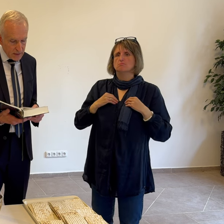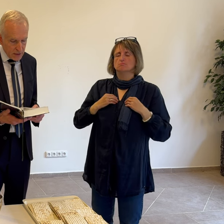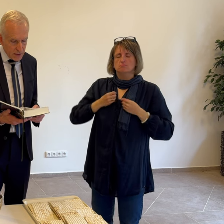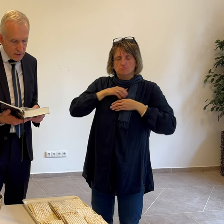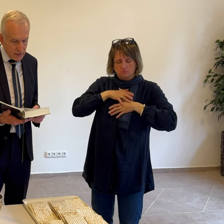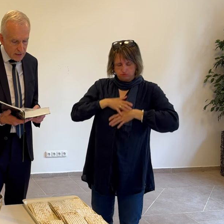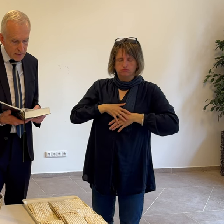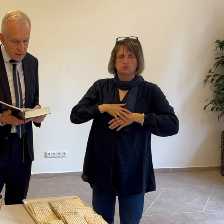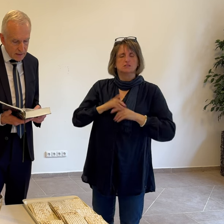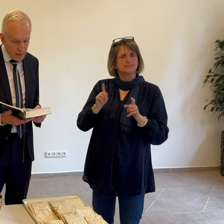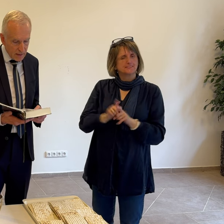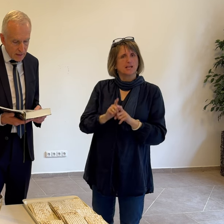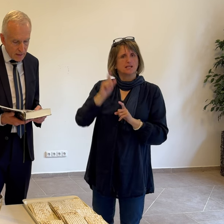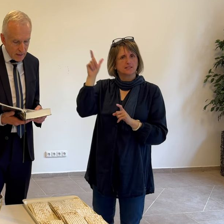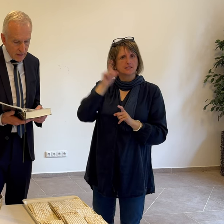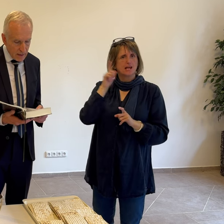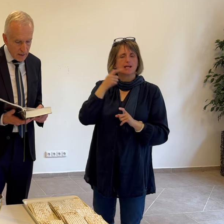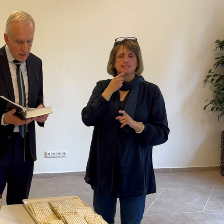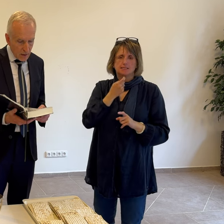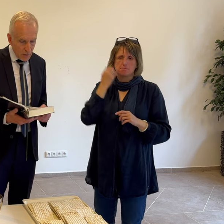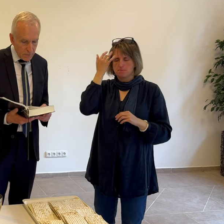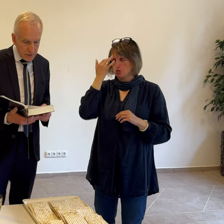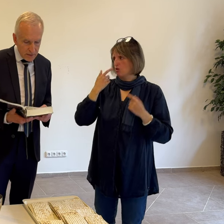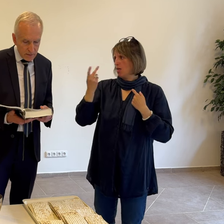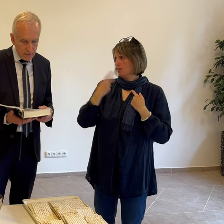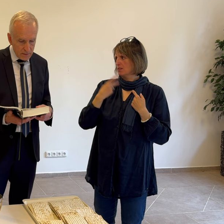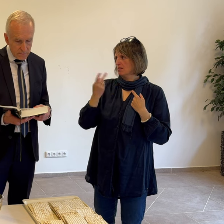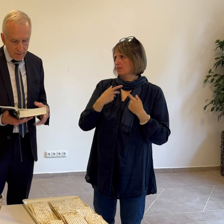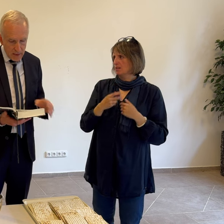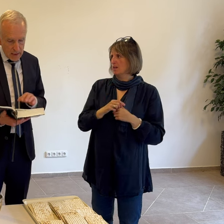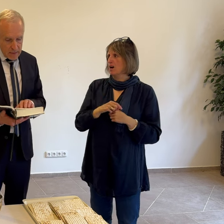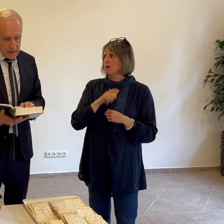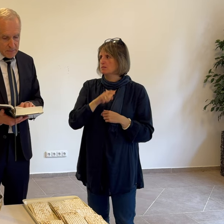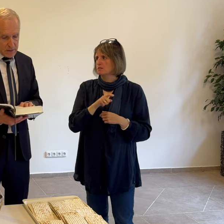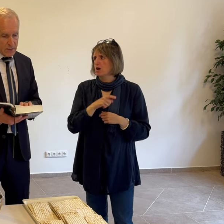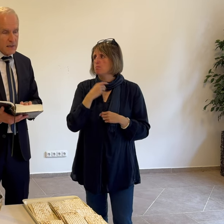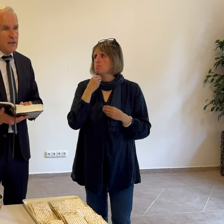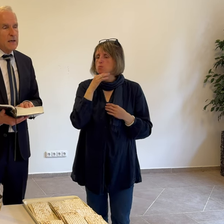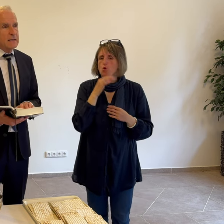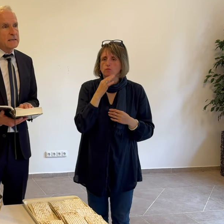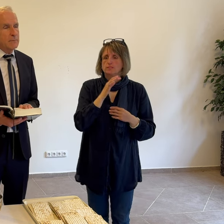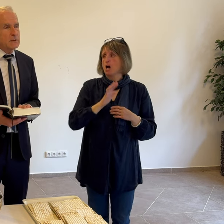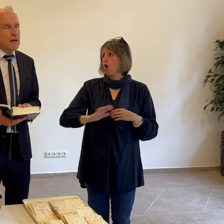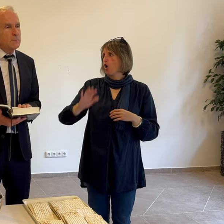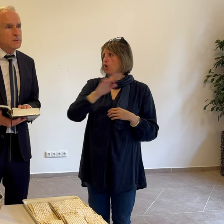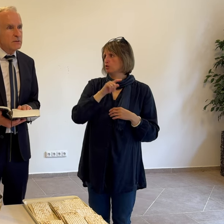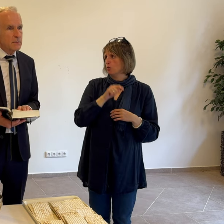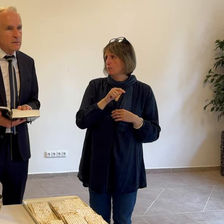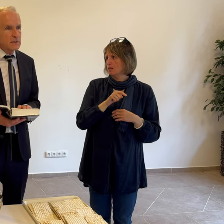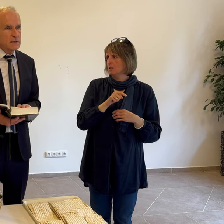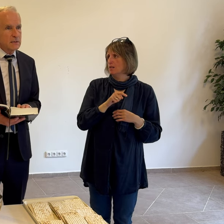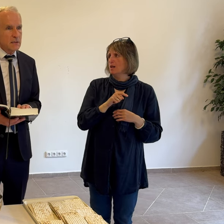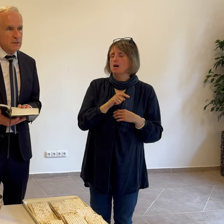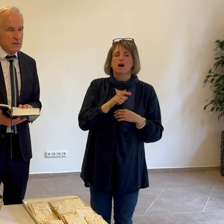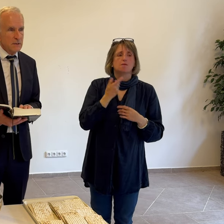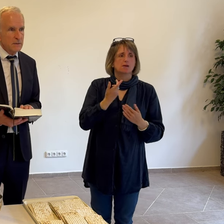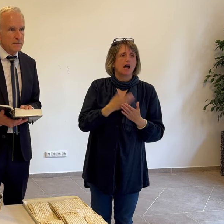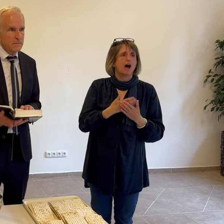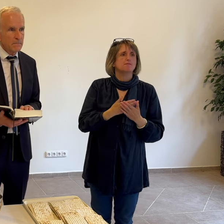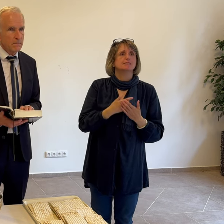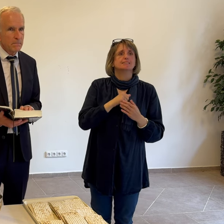ten kříž Ježíše Krista hovořte o tom Jinými slovy samotná přítomnost